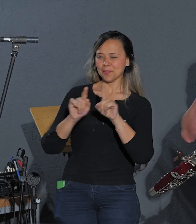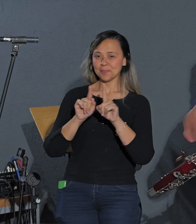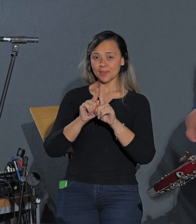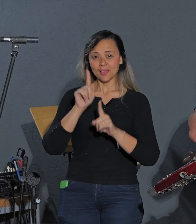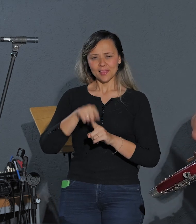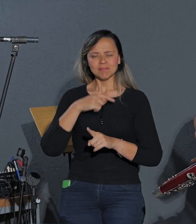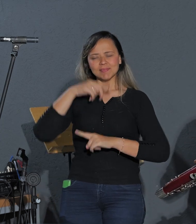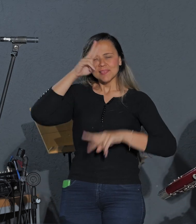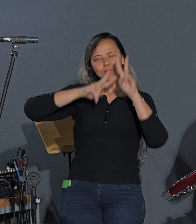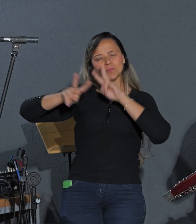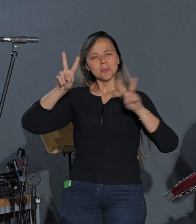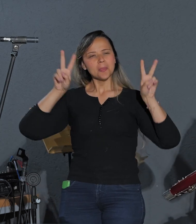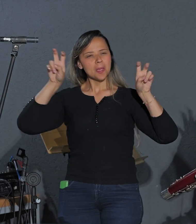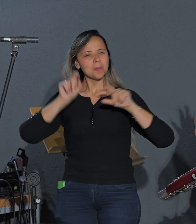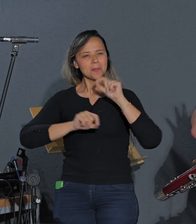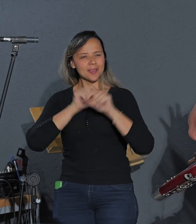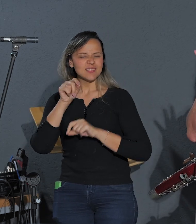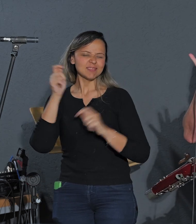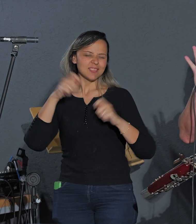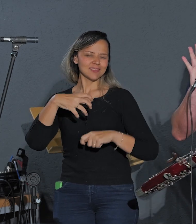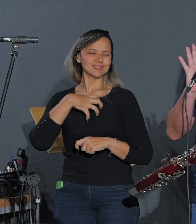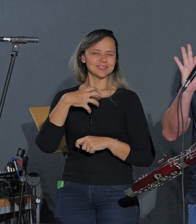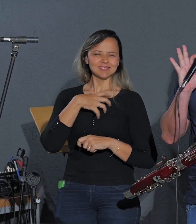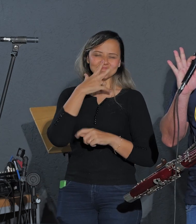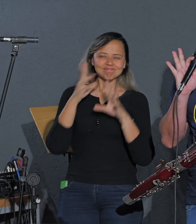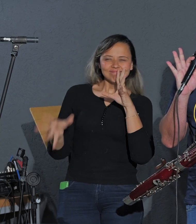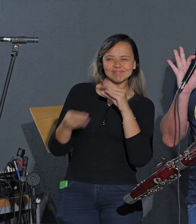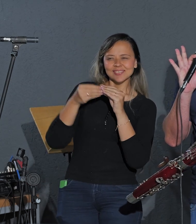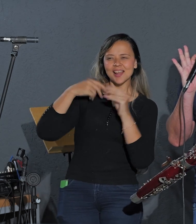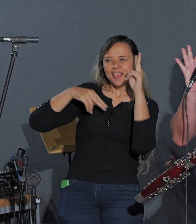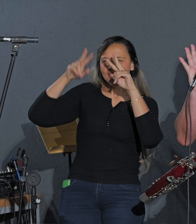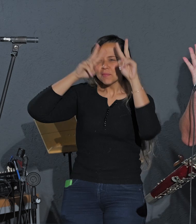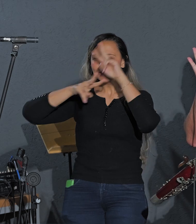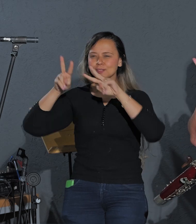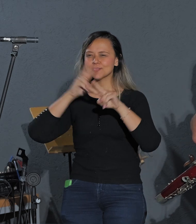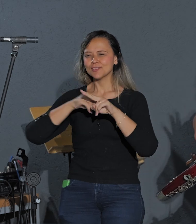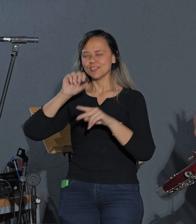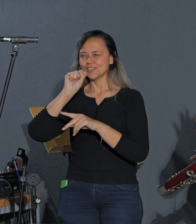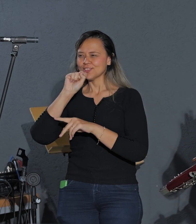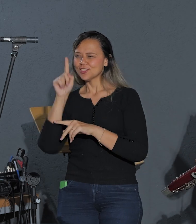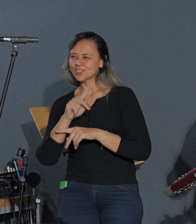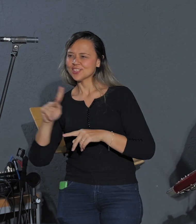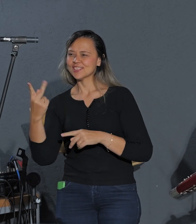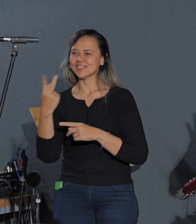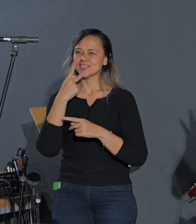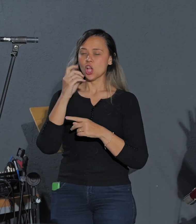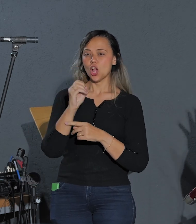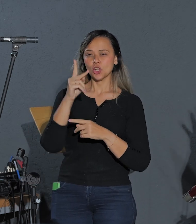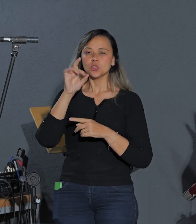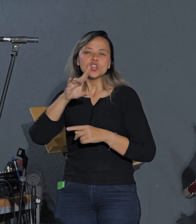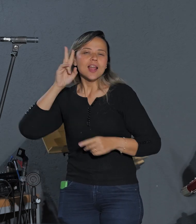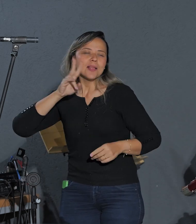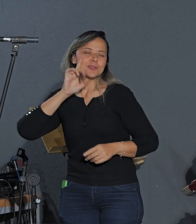traz um pouquinho do tema, assim, dá um pouquinho leve lembrança assim, da Schitt's, da Oktober, mas só